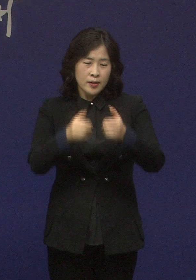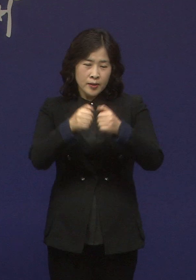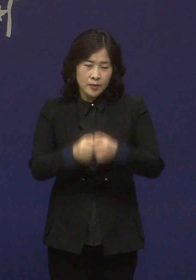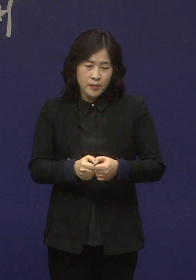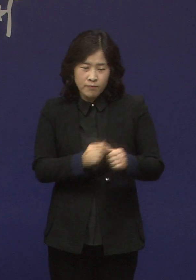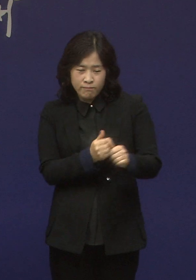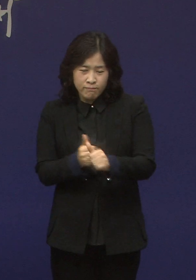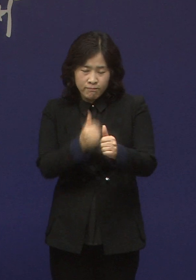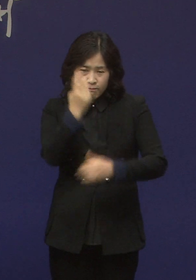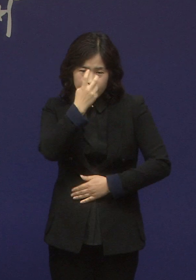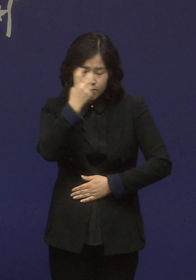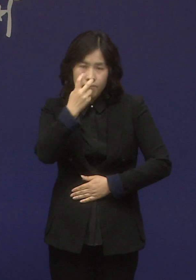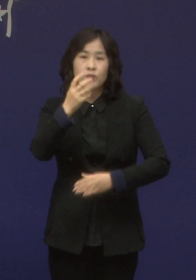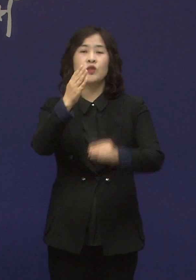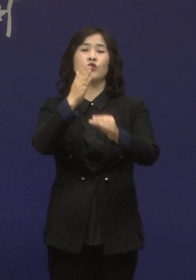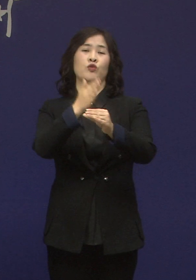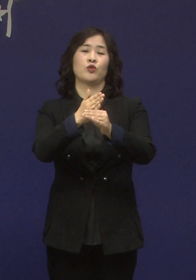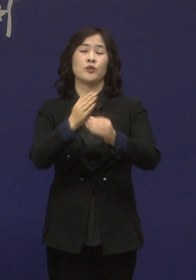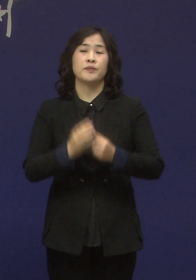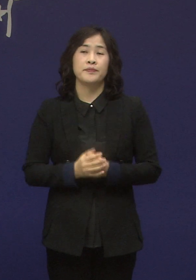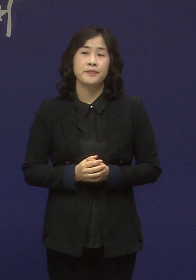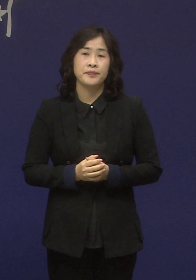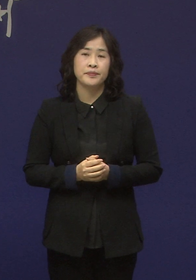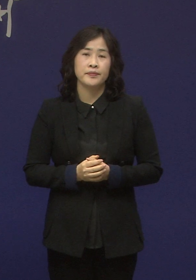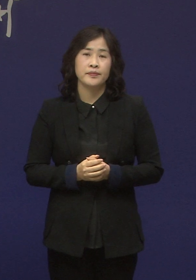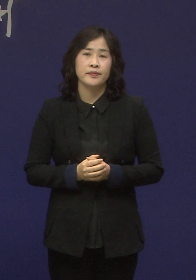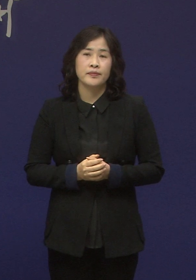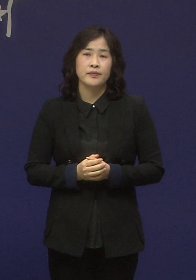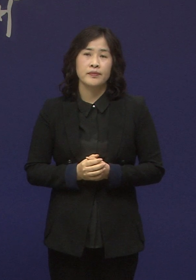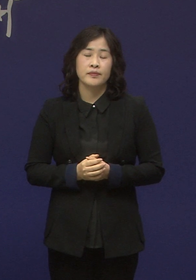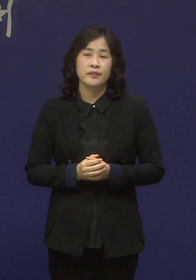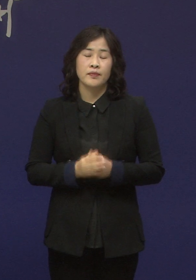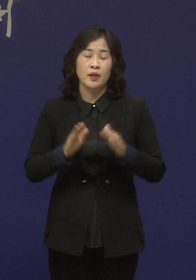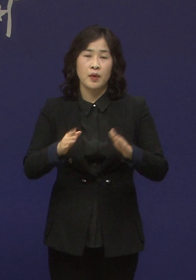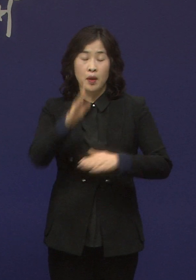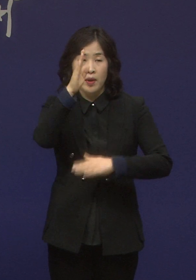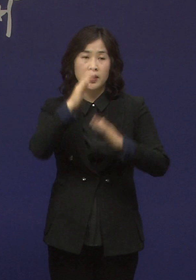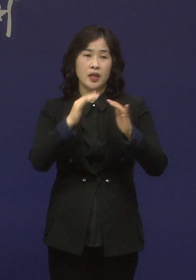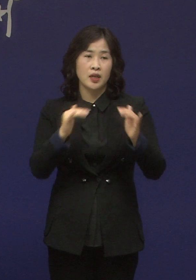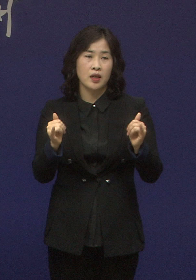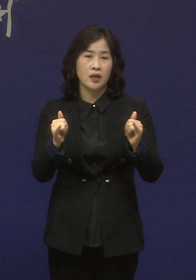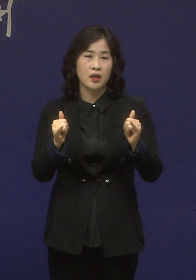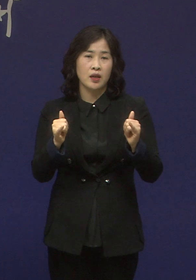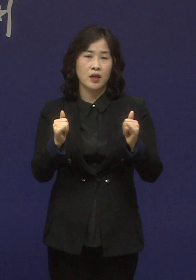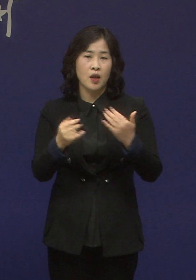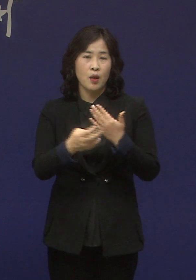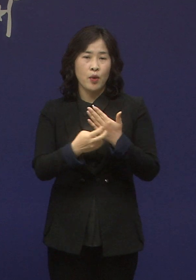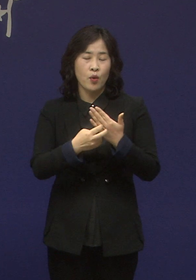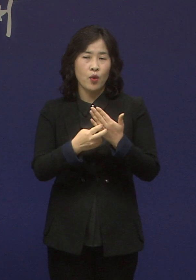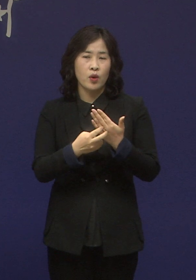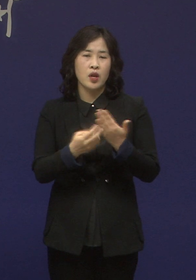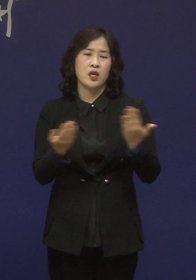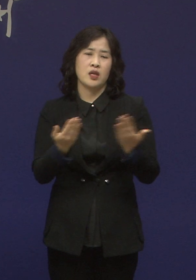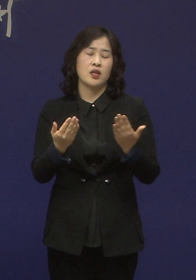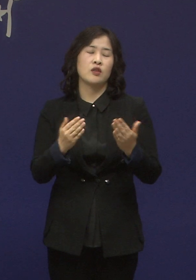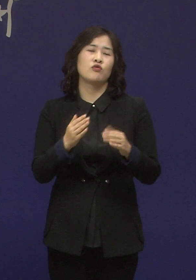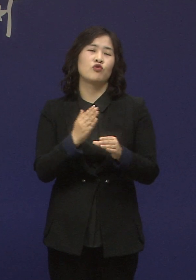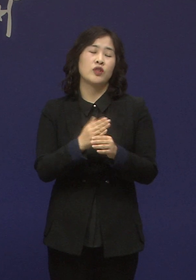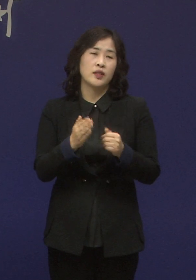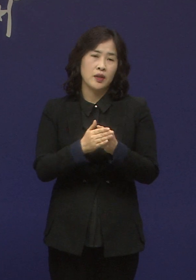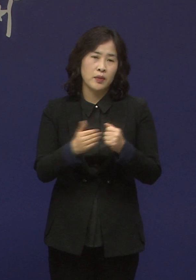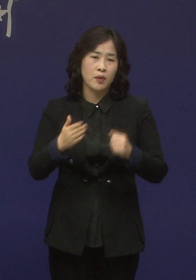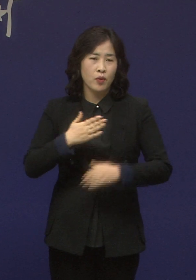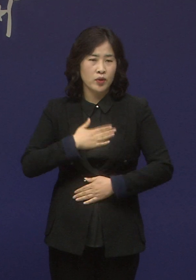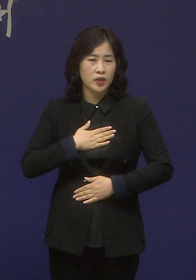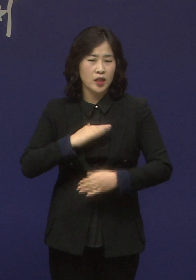예각조사를 실시하고 있습니다. 근본 확진자가 의료기관 종사자로서